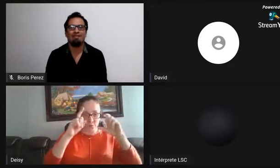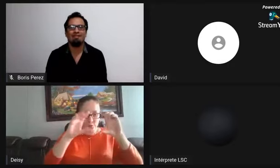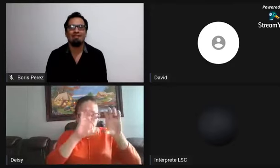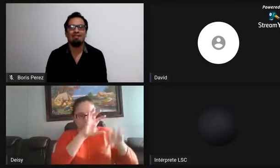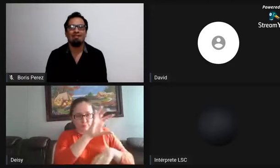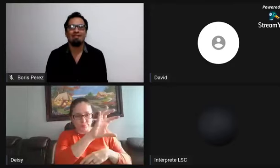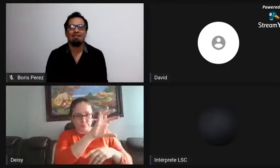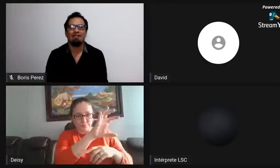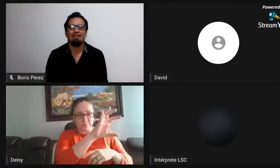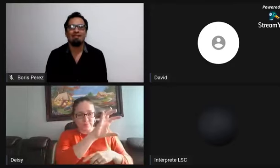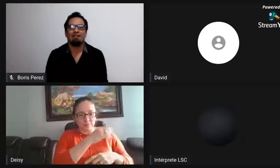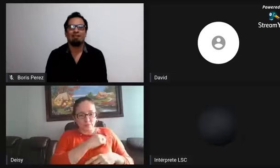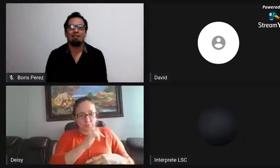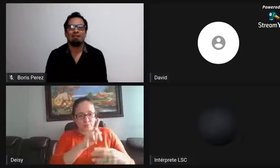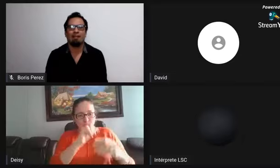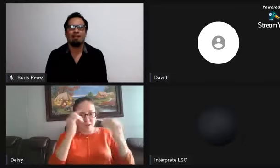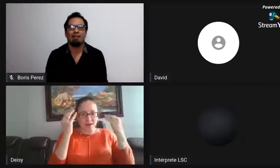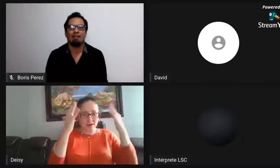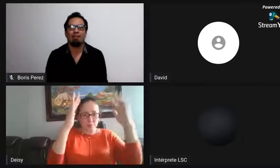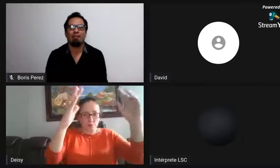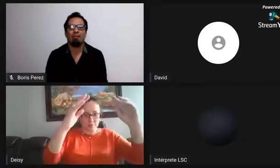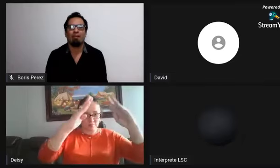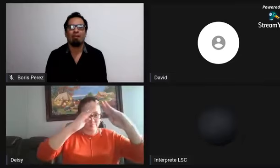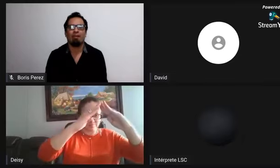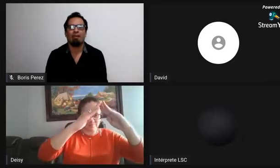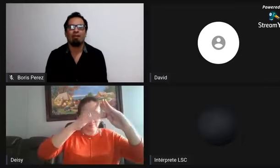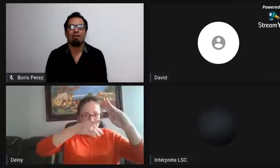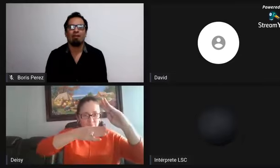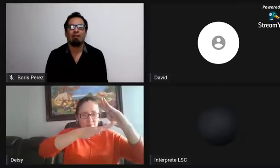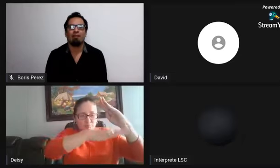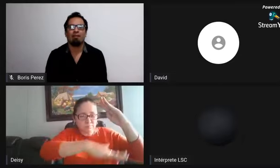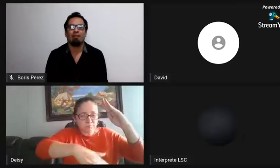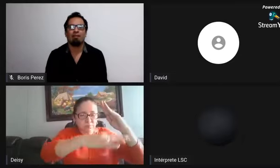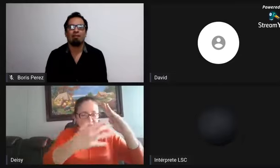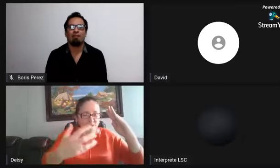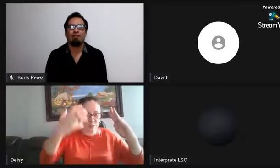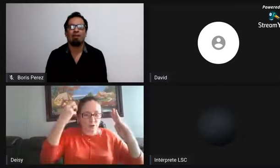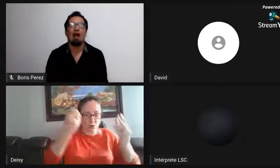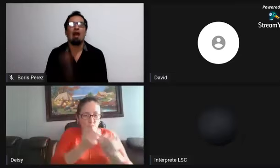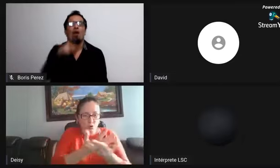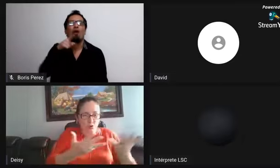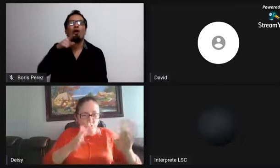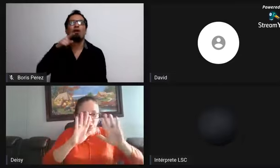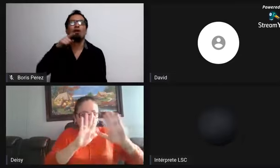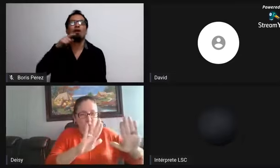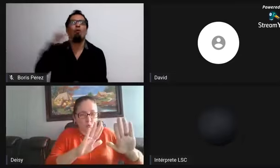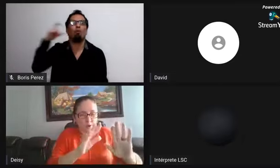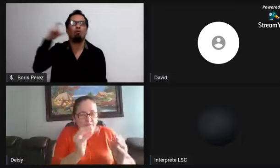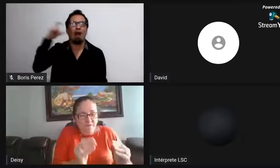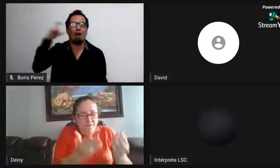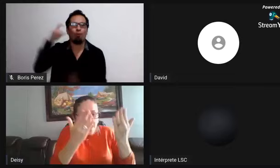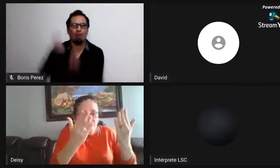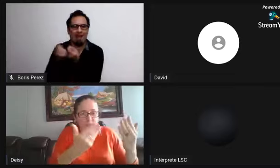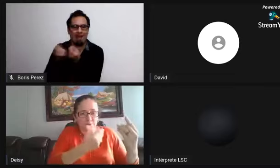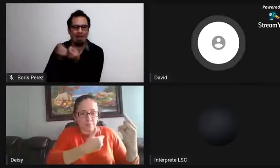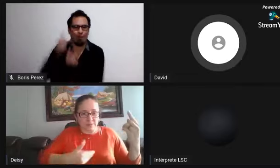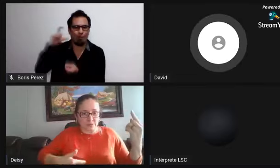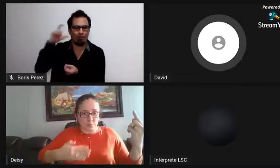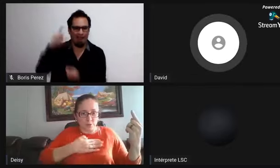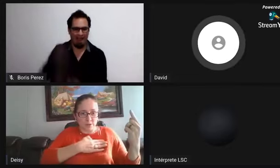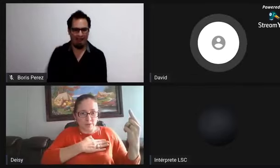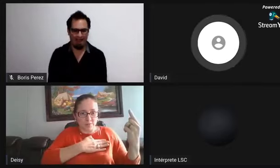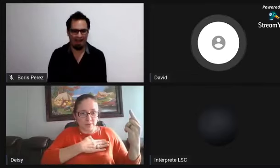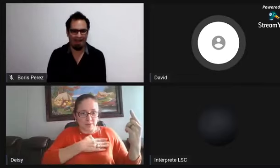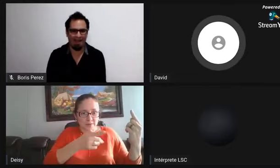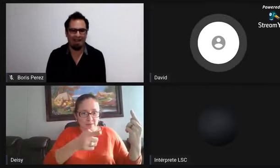El museo que nos muestras en Santa Marta, ¿sí? La Casa de Bolívar. Ah, no, no,